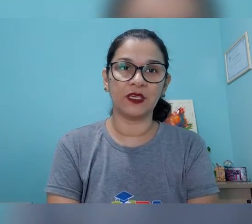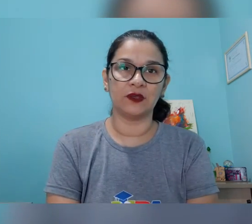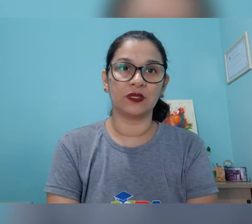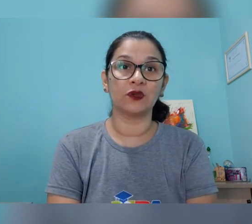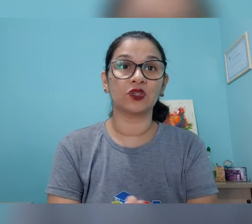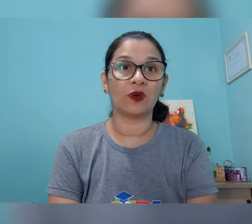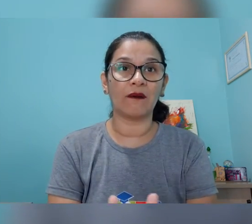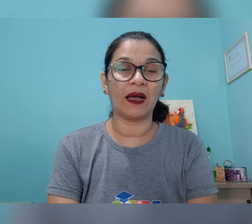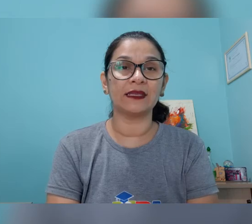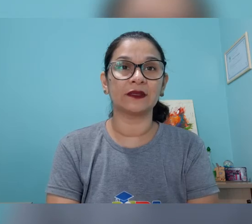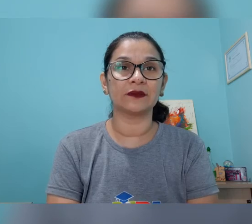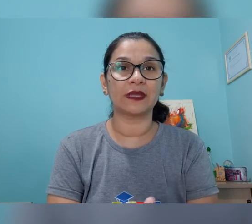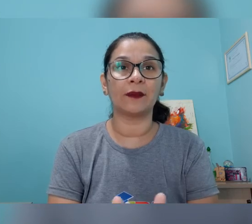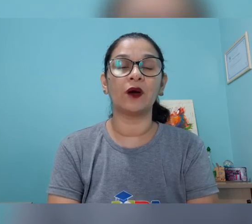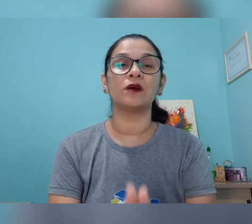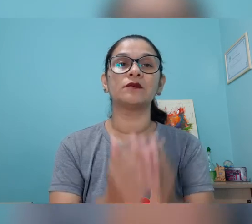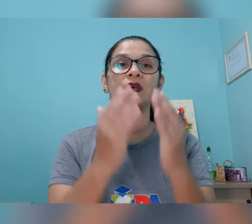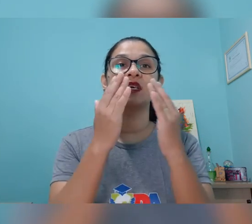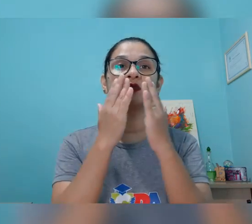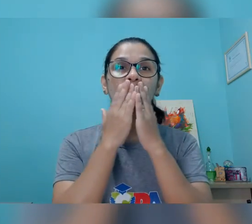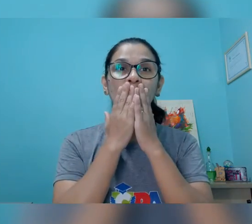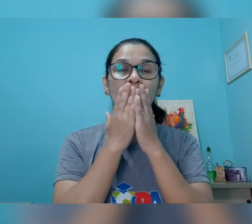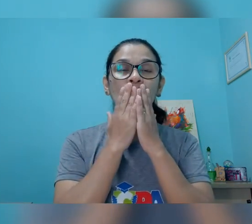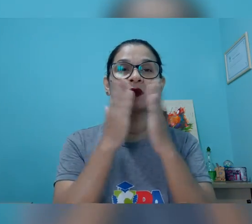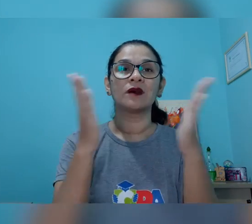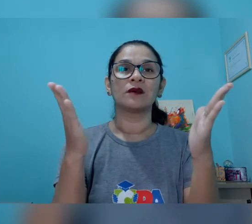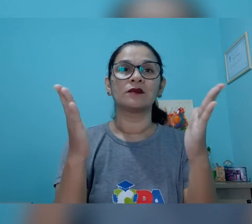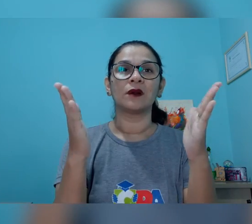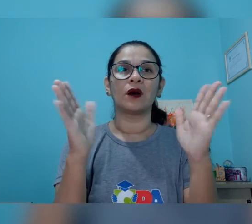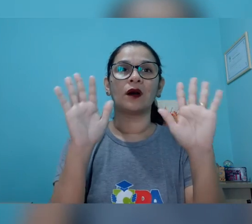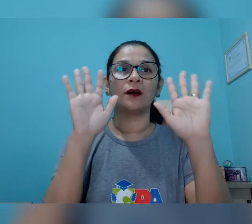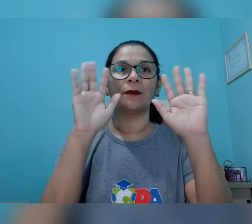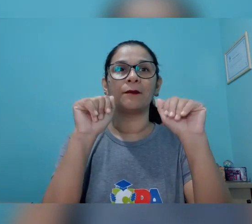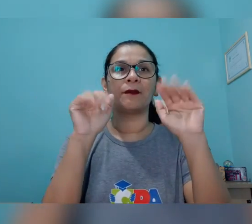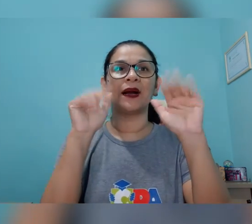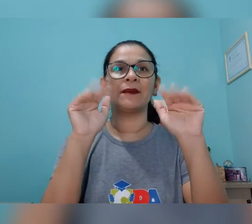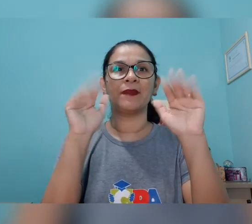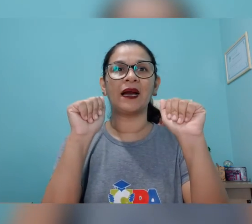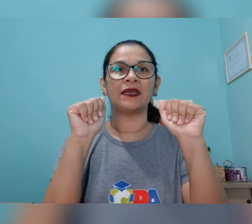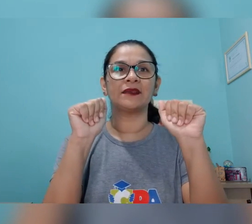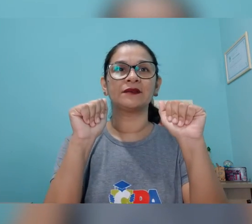vídeos. Eu estou aguardando, tá bom? Um beijo. Ó, bye bye.